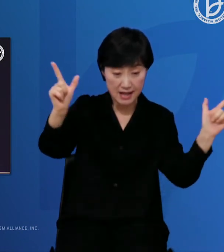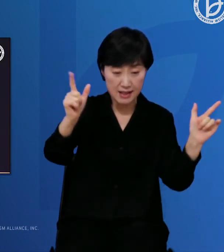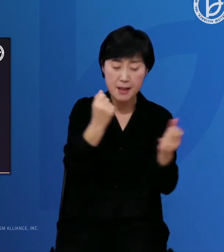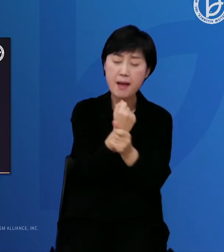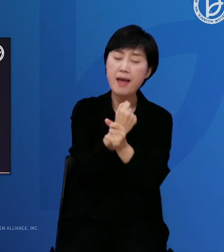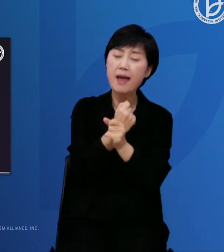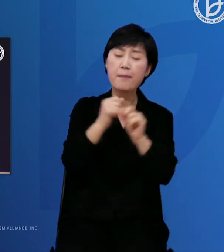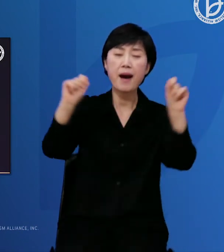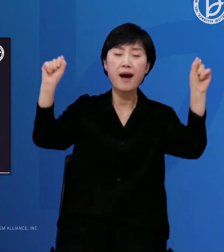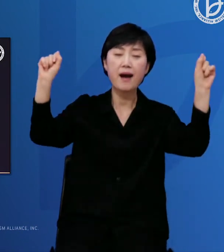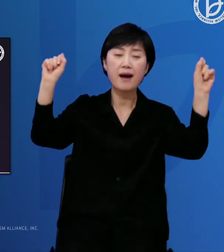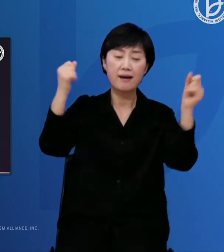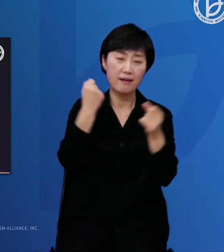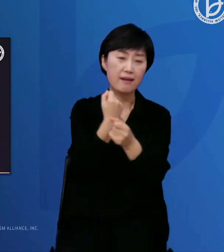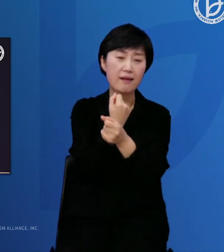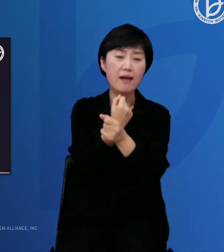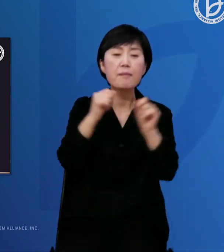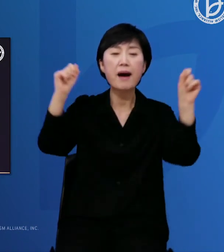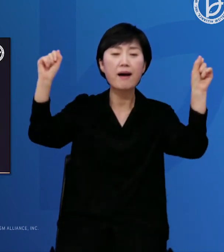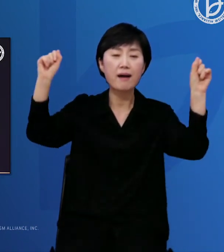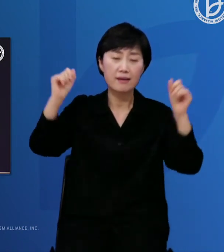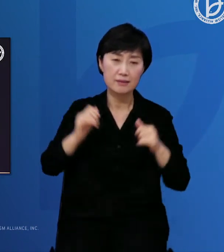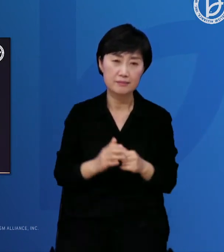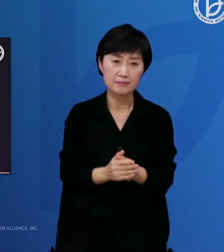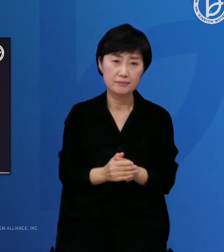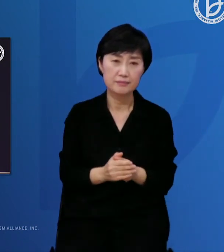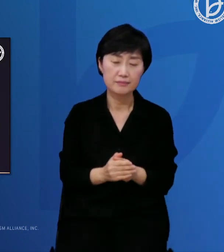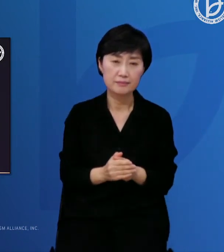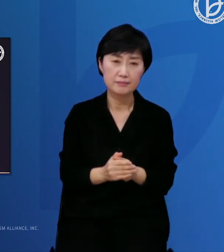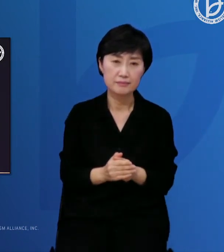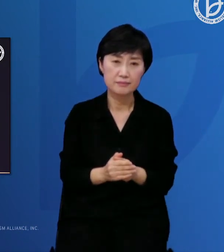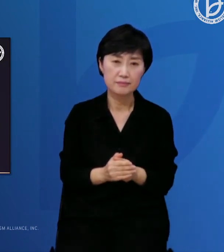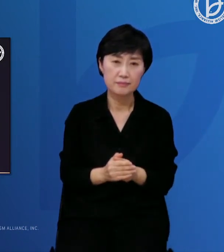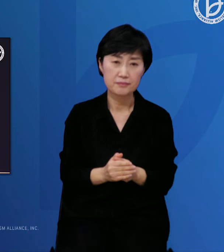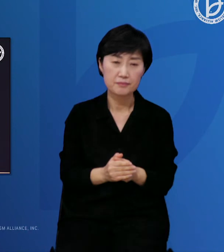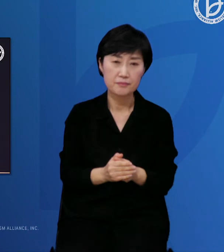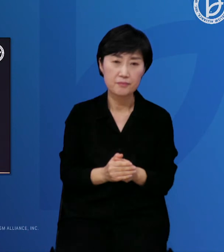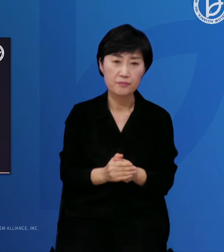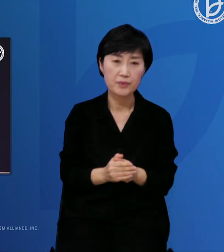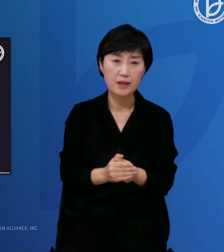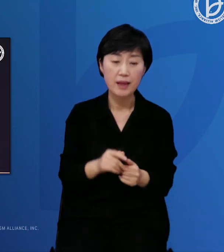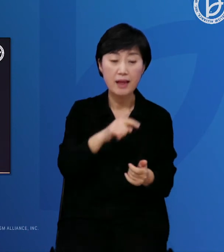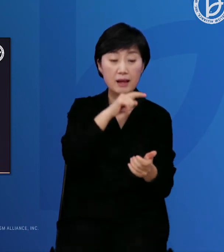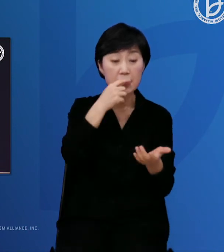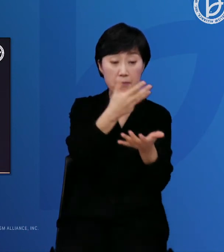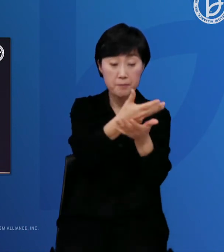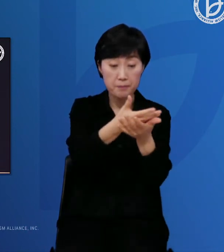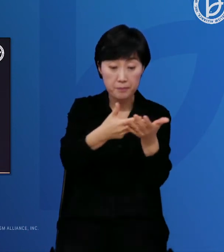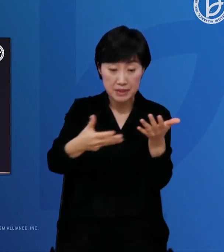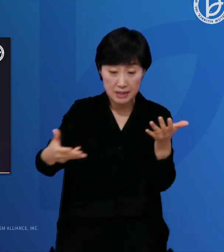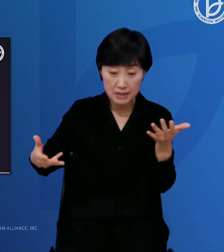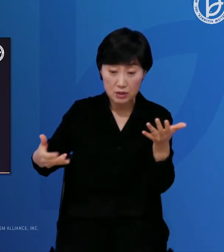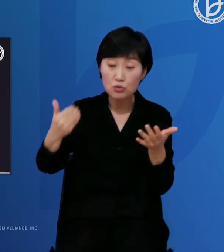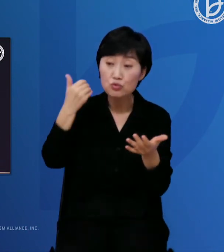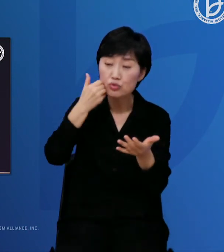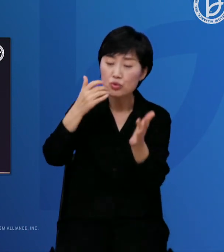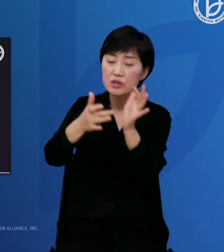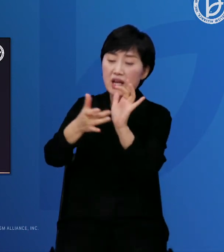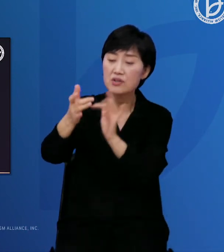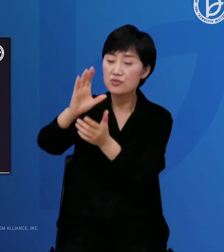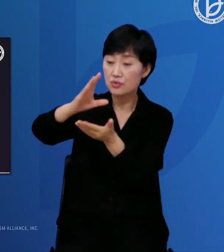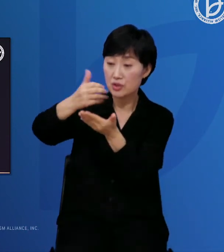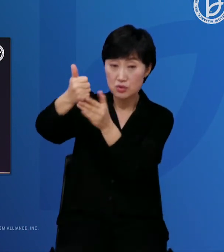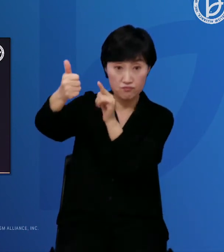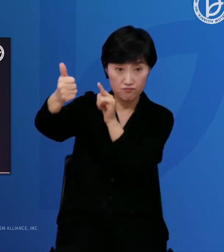the covenant of that blood, they were already liberated. 그 주인 앞에 그 주인공 앞에 사단이 떡 섰다니까요. Satan is now